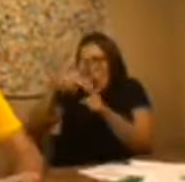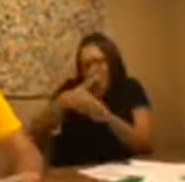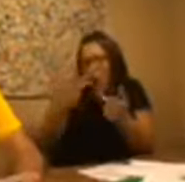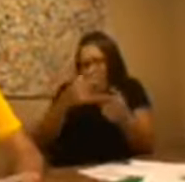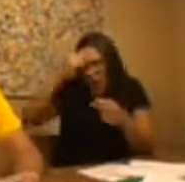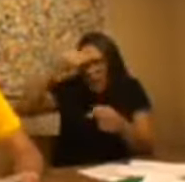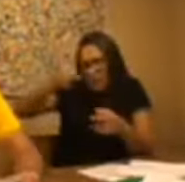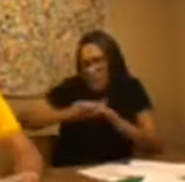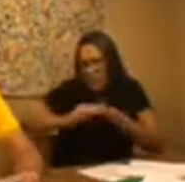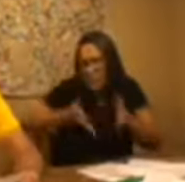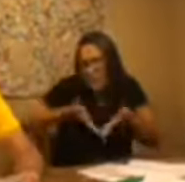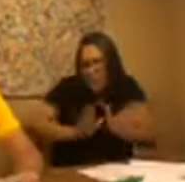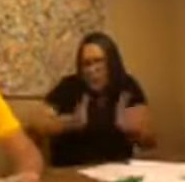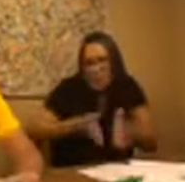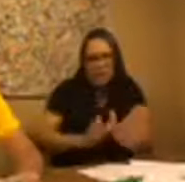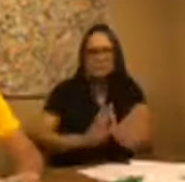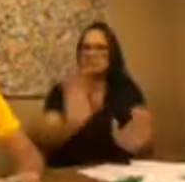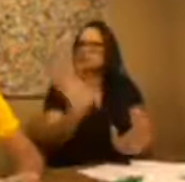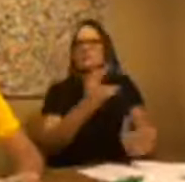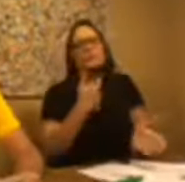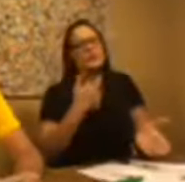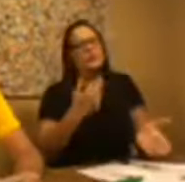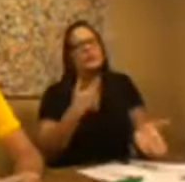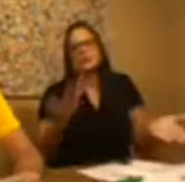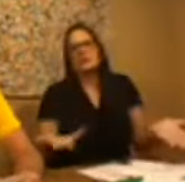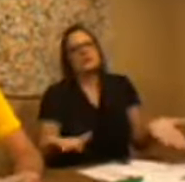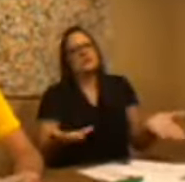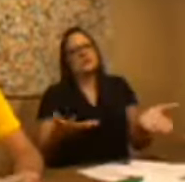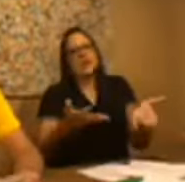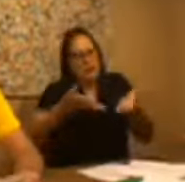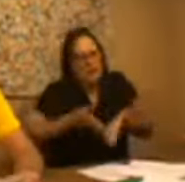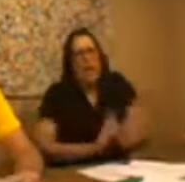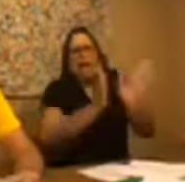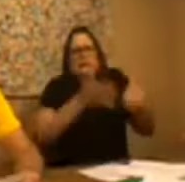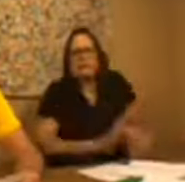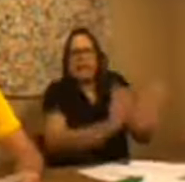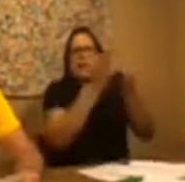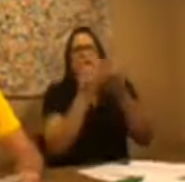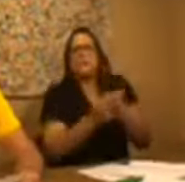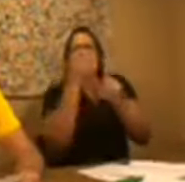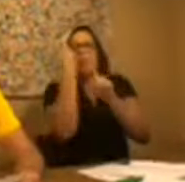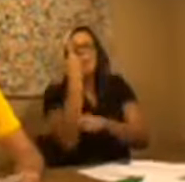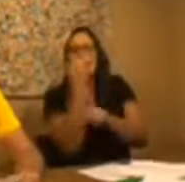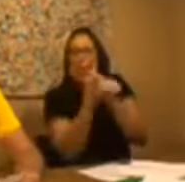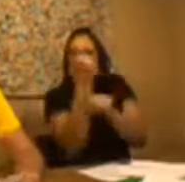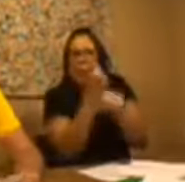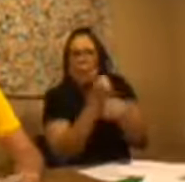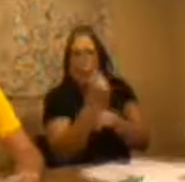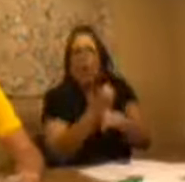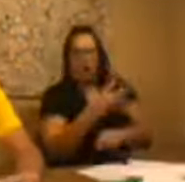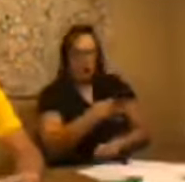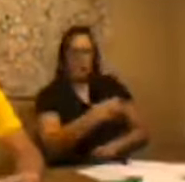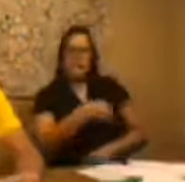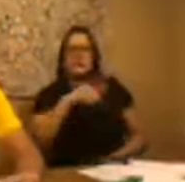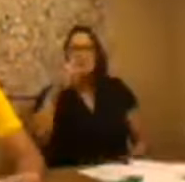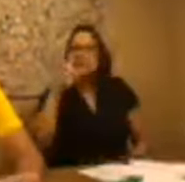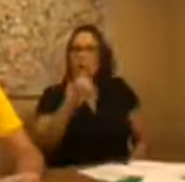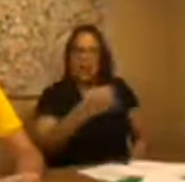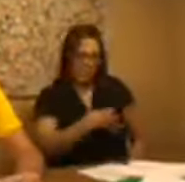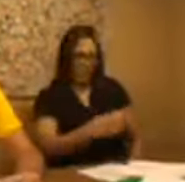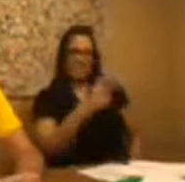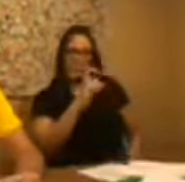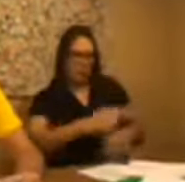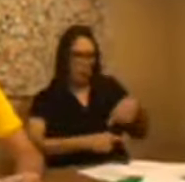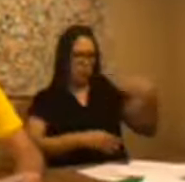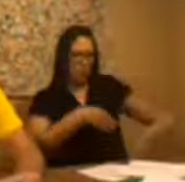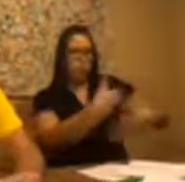nokia não sei eu acho que ando 3 queria por ano nas 51 caso uma fêmea 50 milhões por ano e